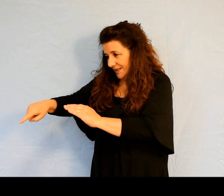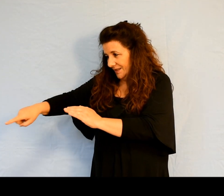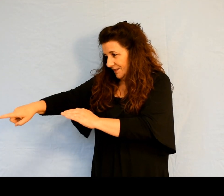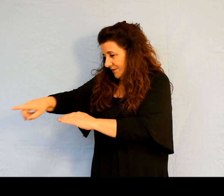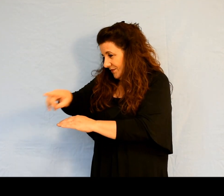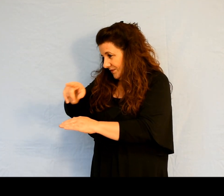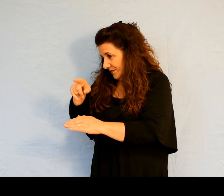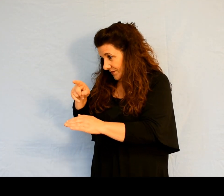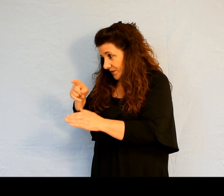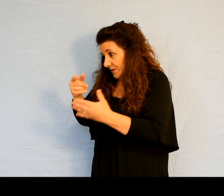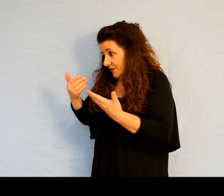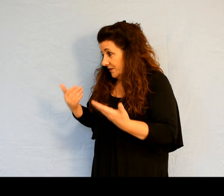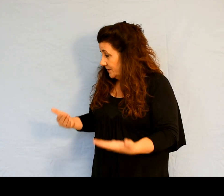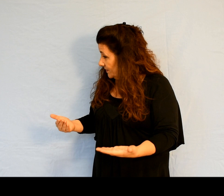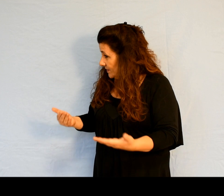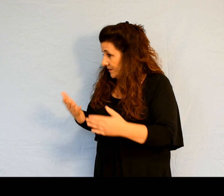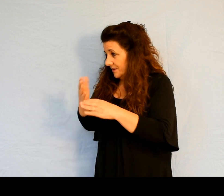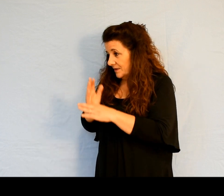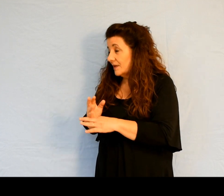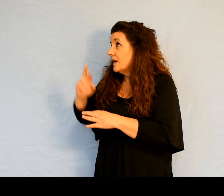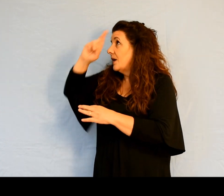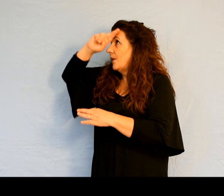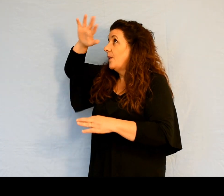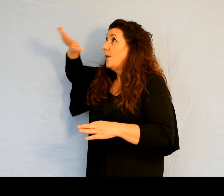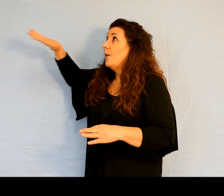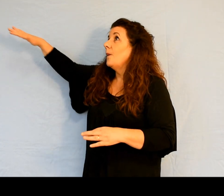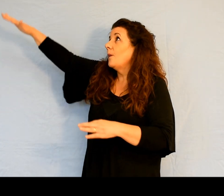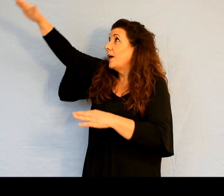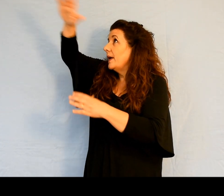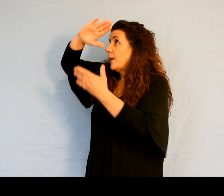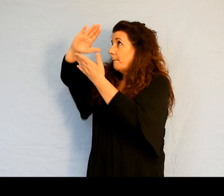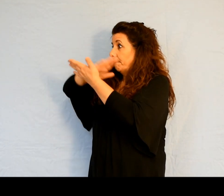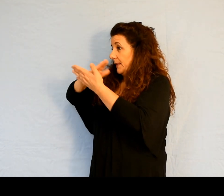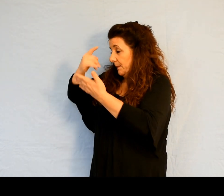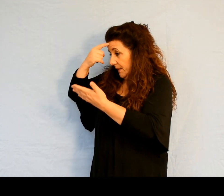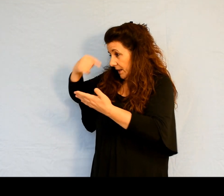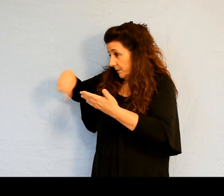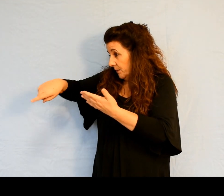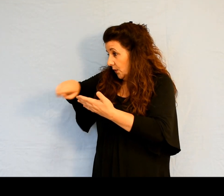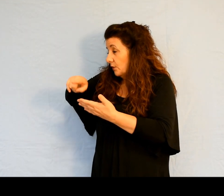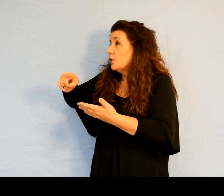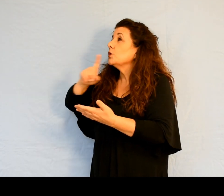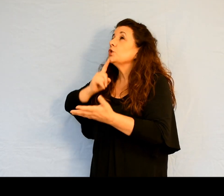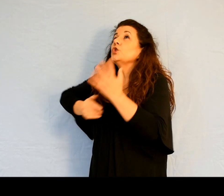recevez en héritage le royaume préparé pour vous depuis la fondation du monde.